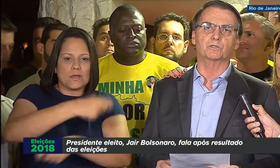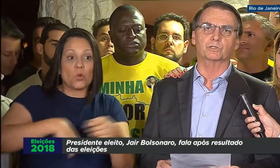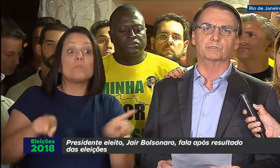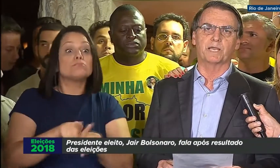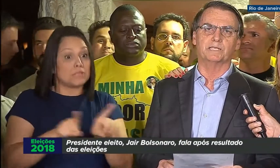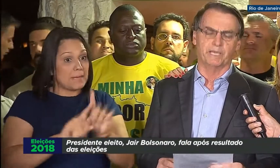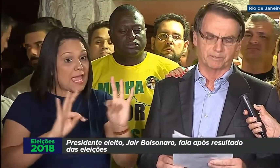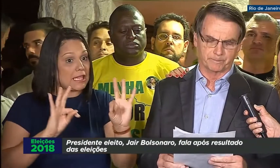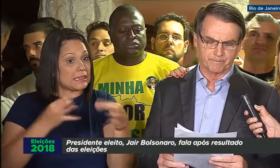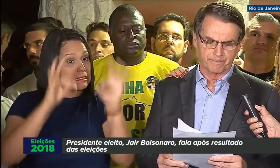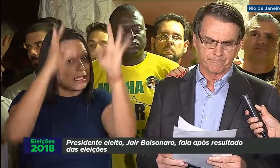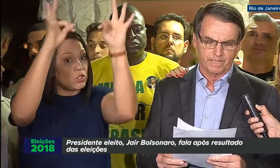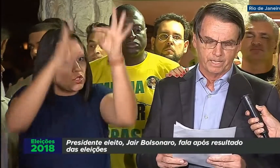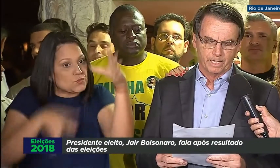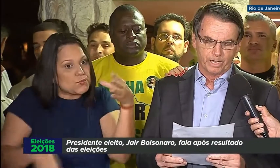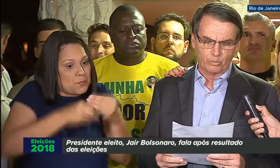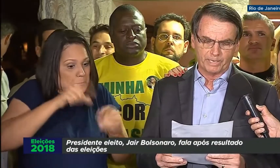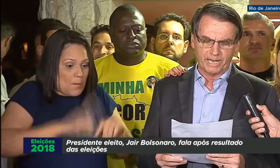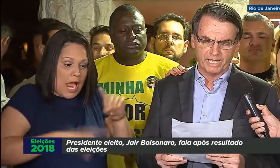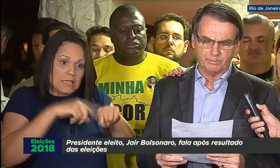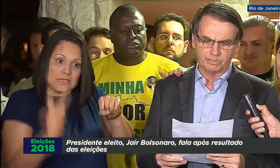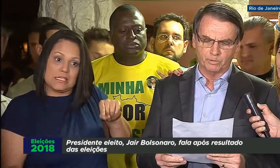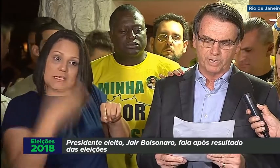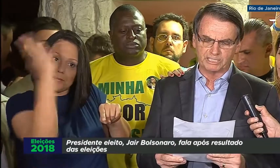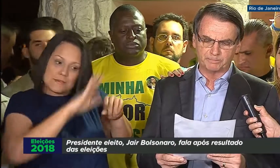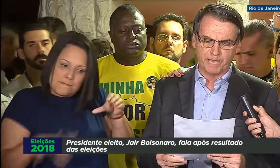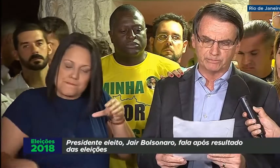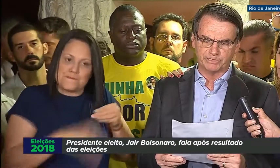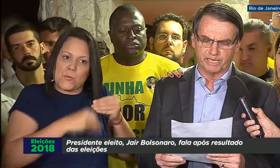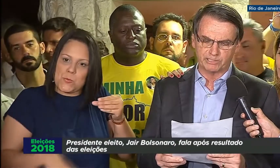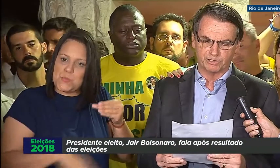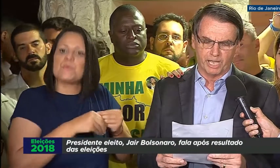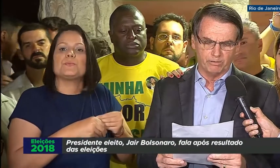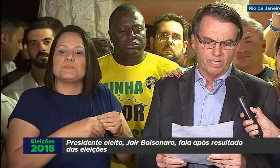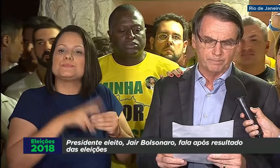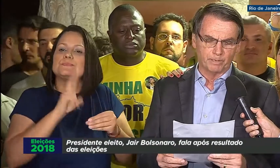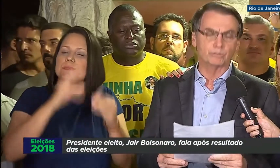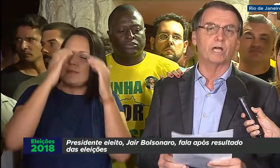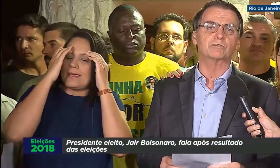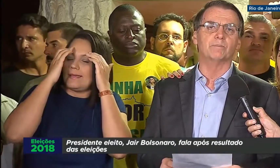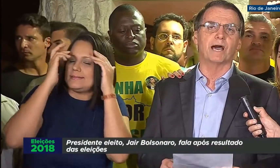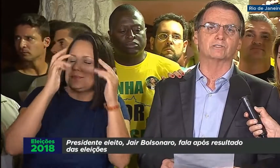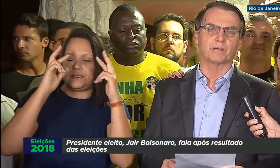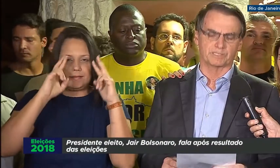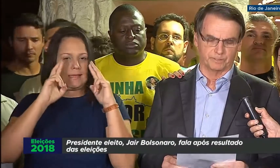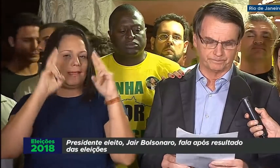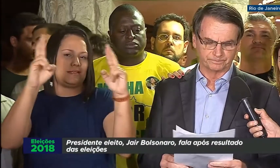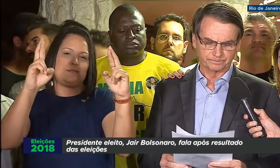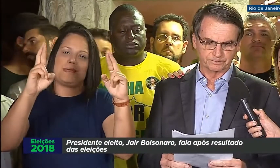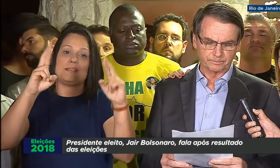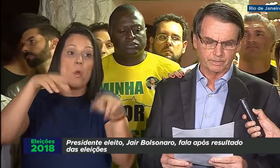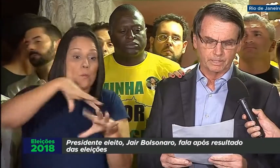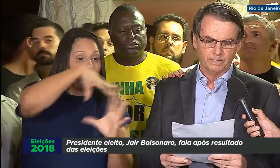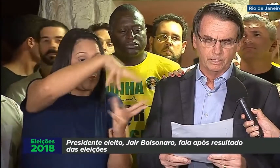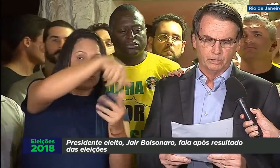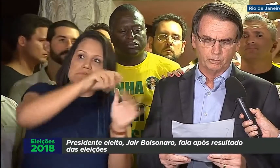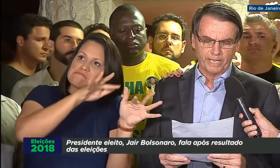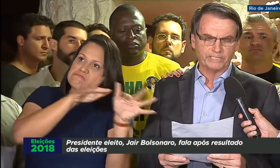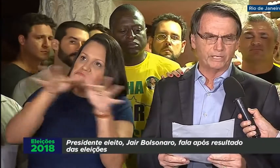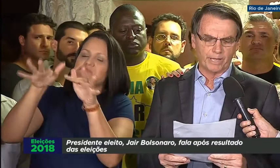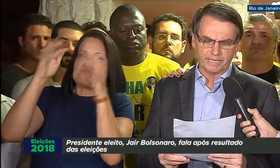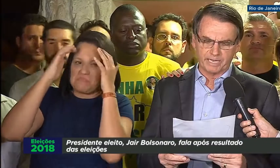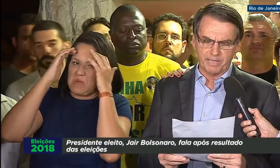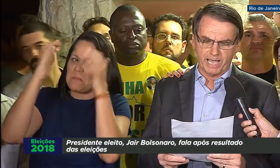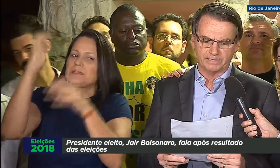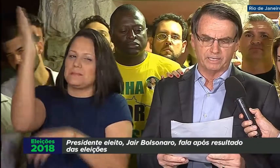aos produtos brasileiros. Recuperaremos o respeito internacional pelo nosso amado Brasil.